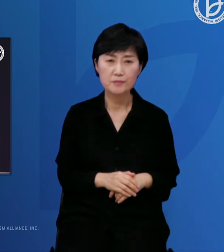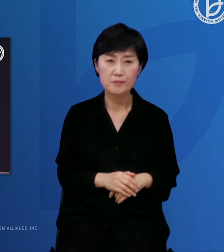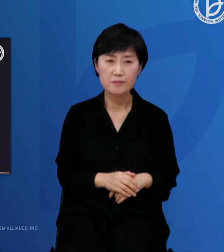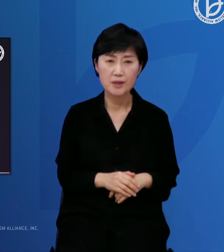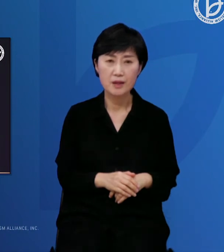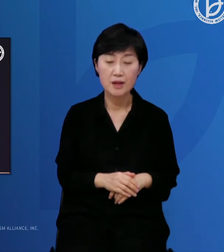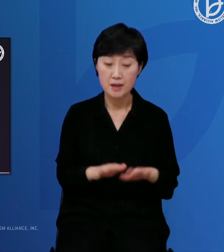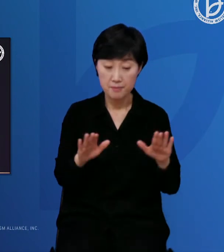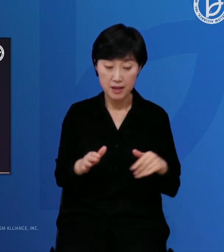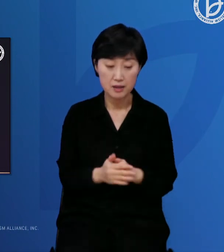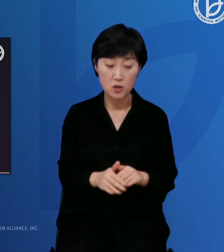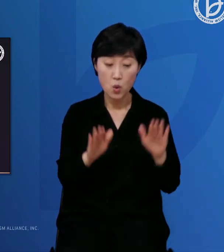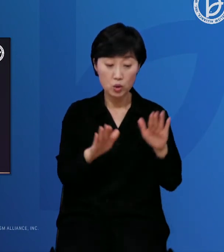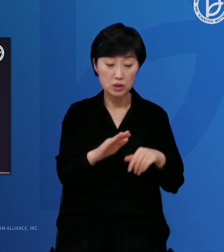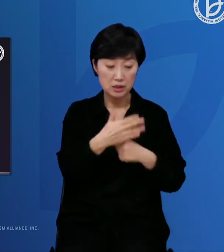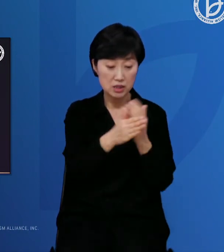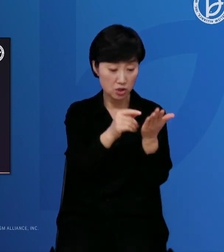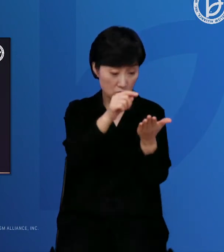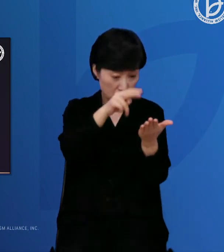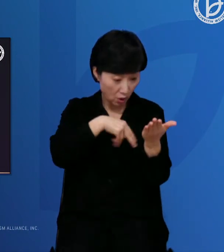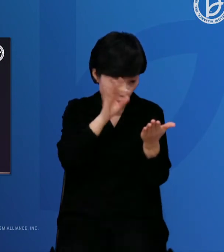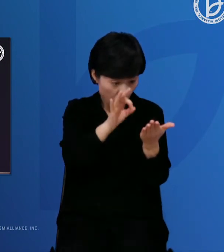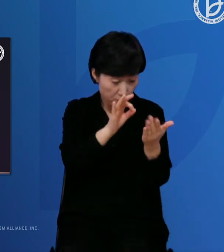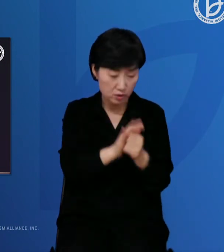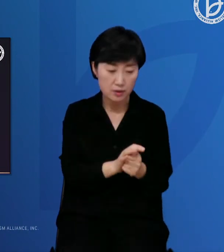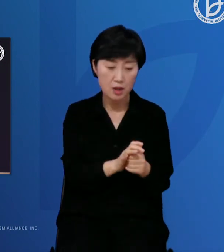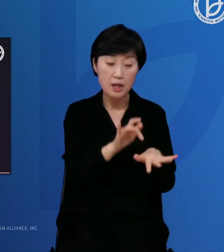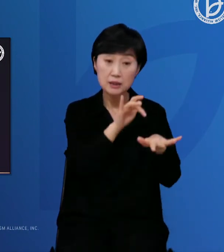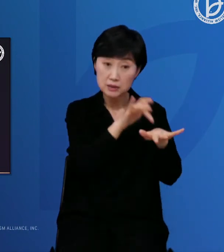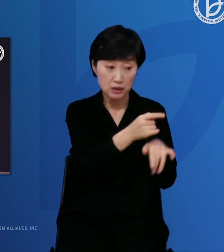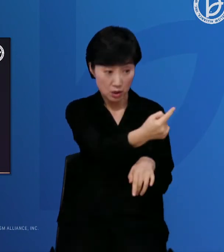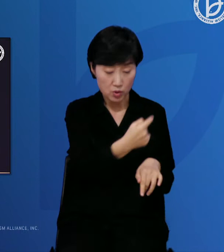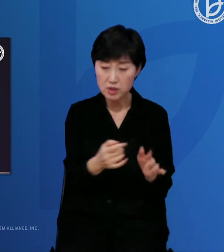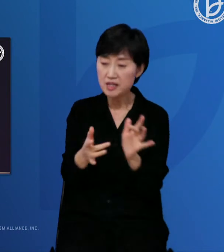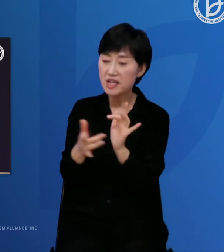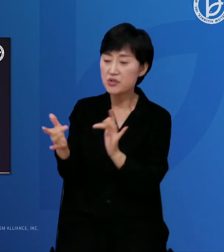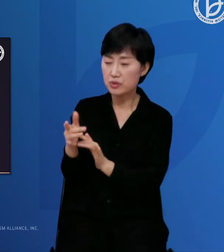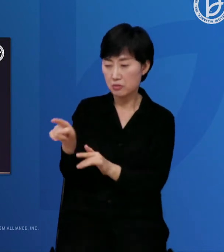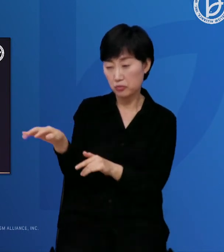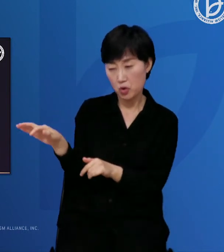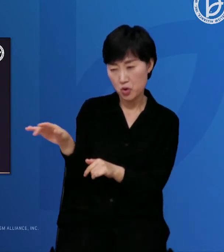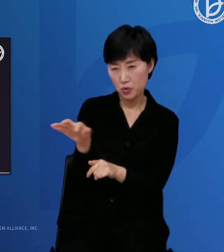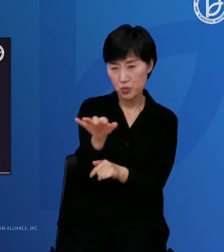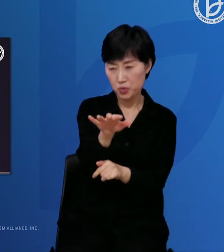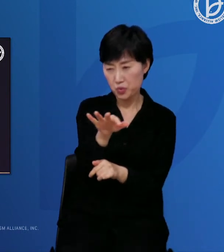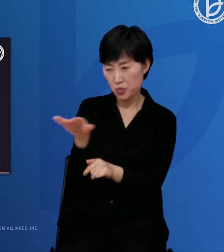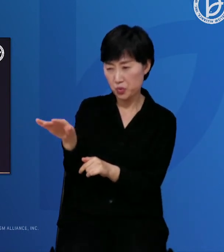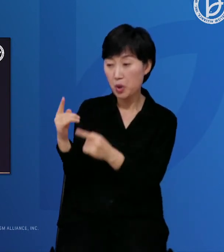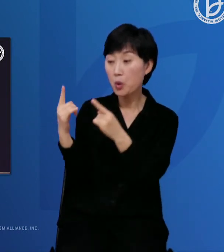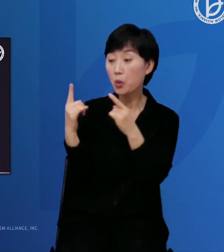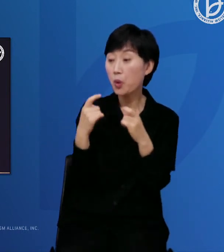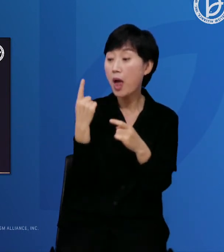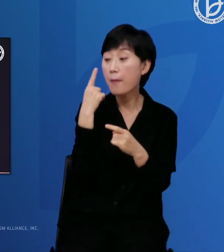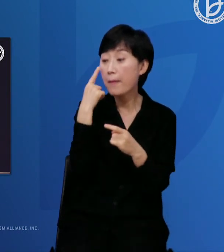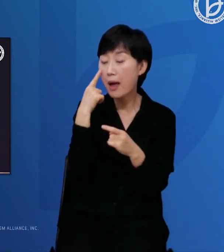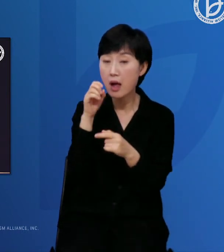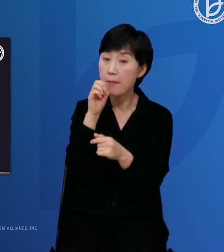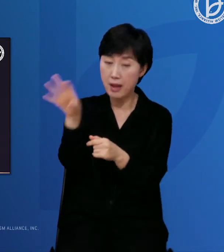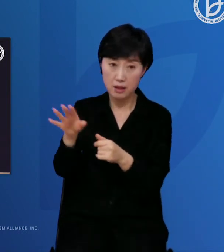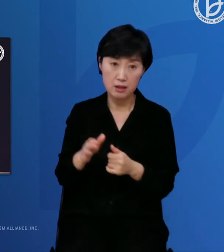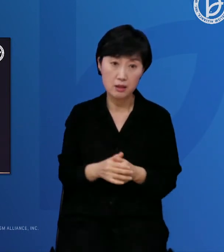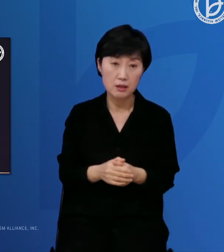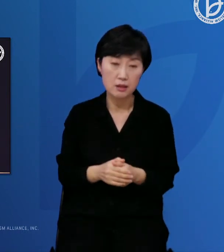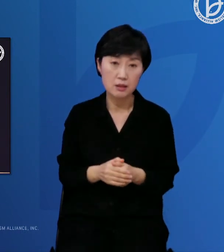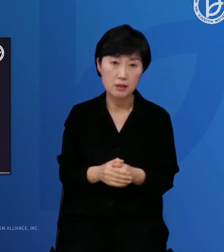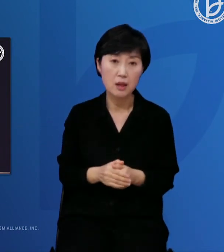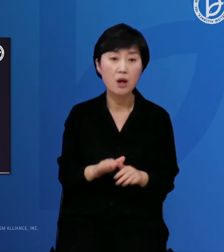예수님을 시험했다 이렇게 되어 있습니다. And it says here, it's recorded that the devil tried to tempt Jesus. 이게 중요한 것은